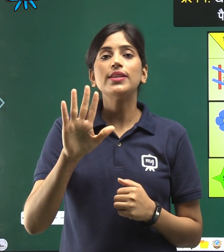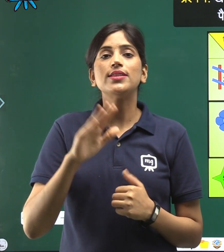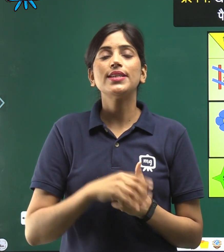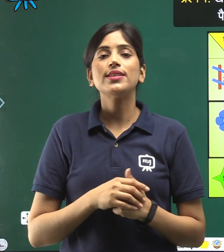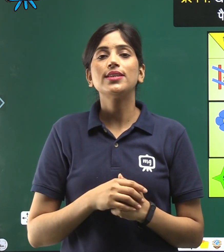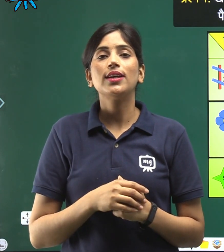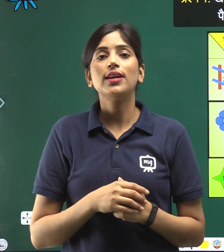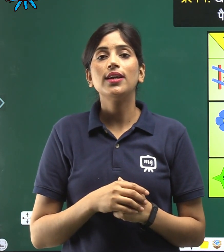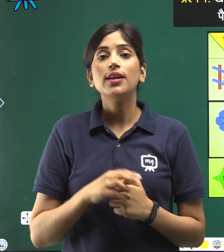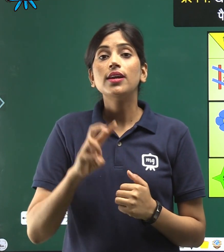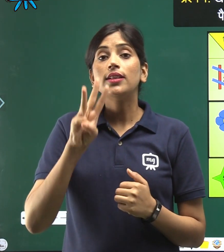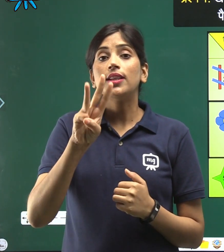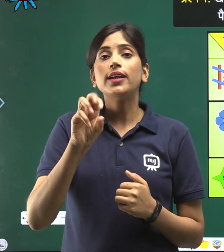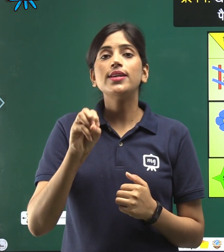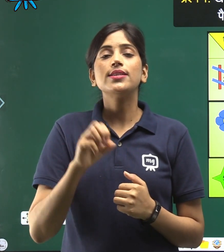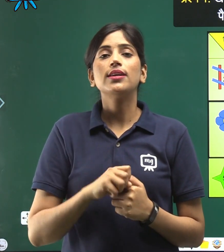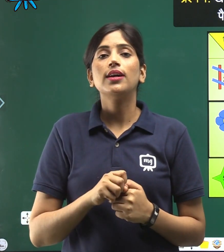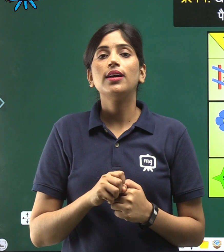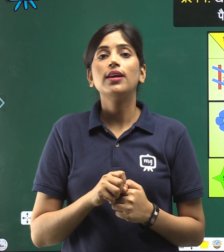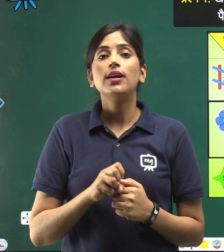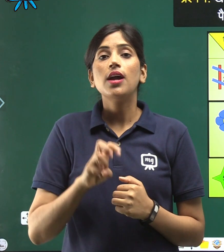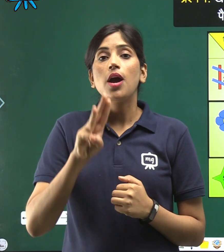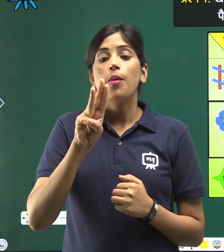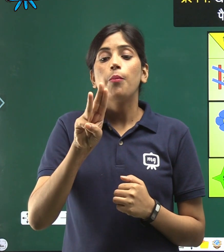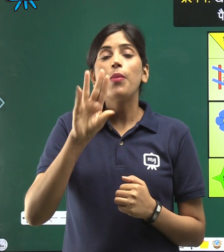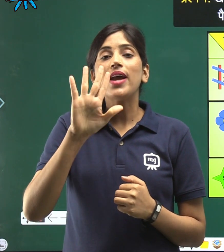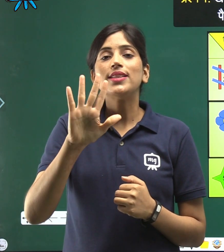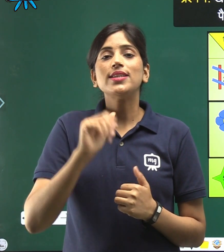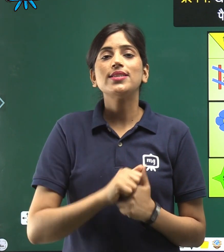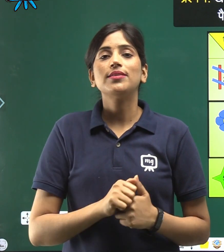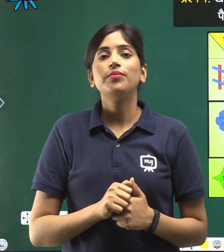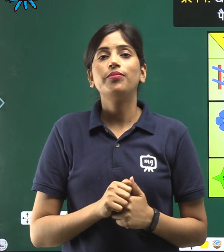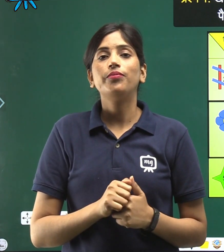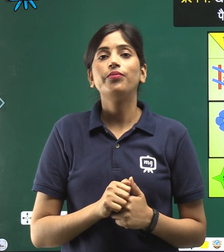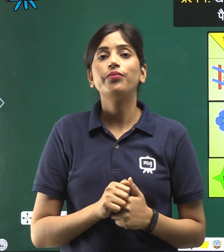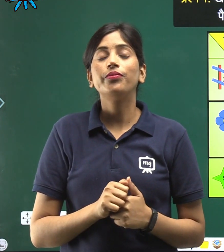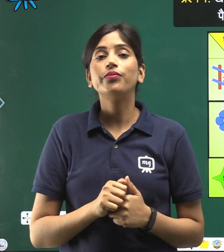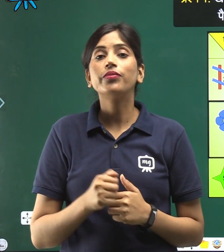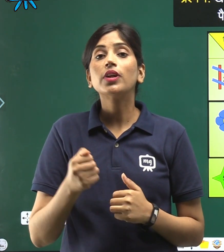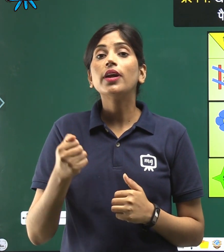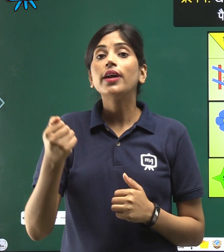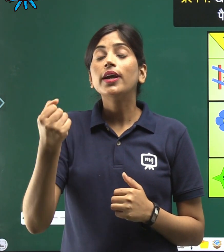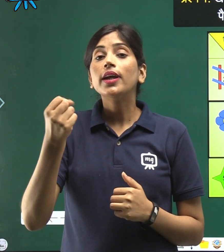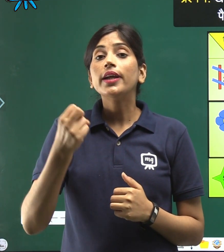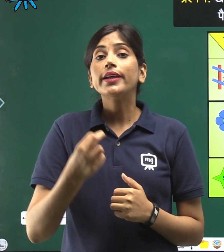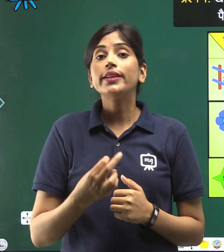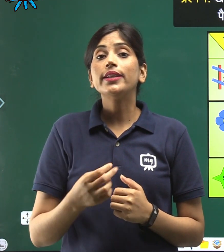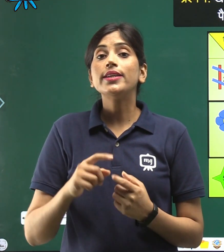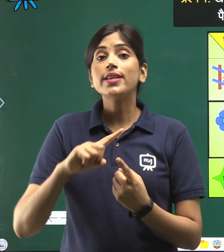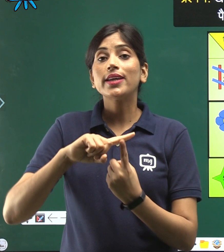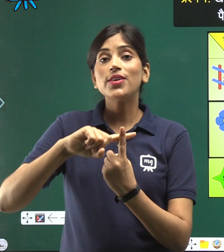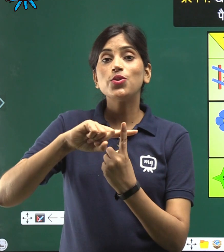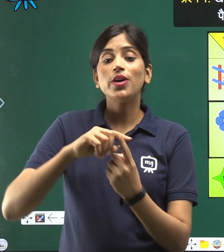25 30 35। बच्चों कितनी संख्या जुड़ रही है इसमें?